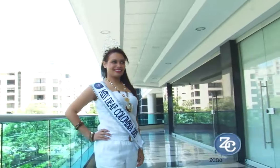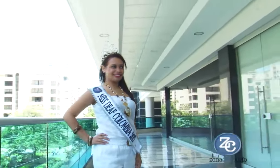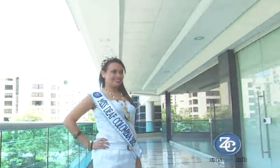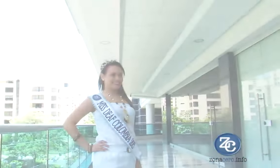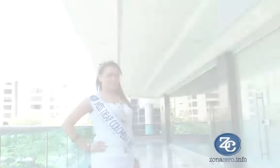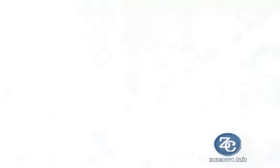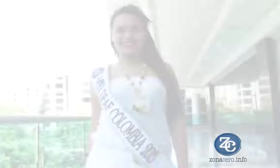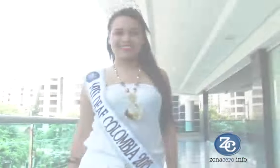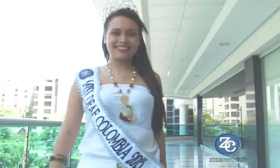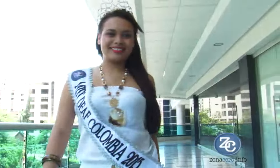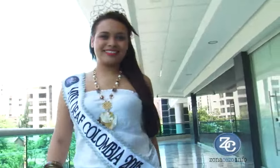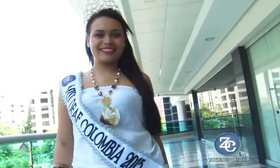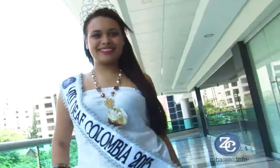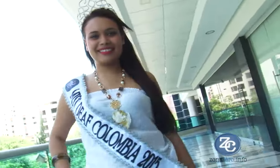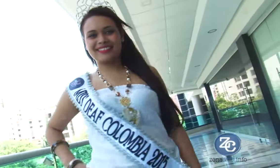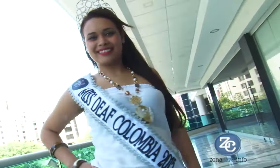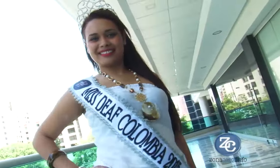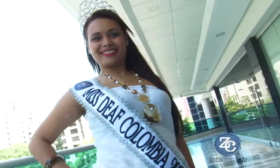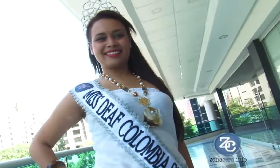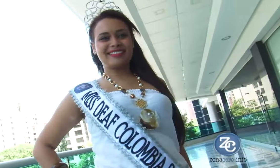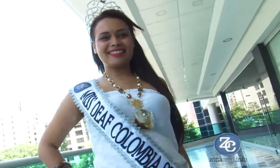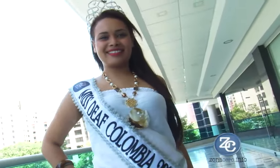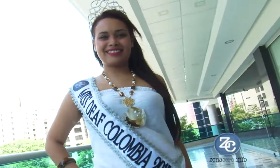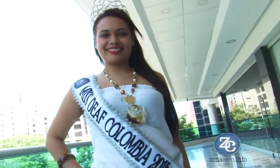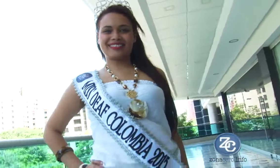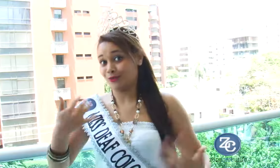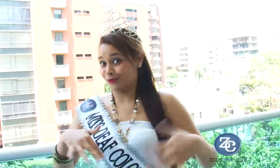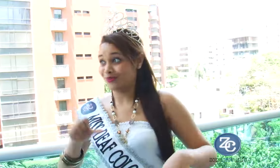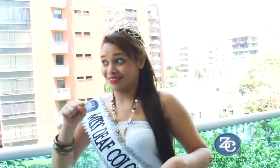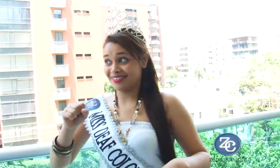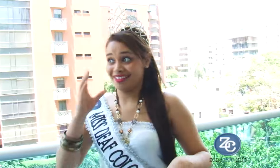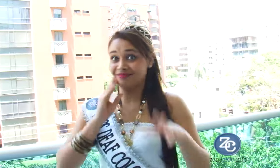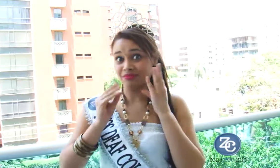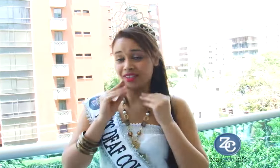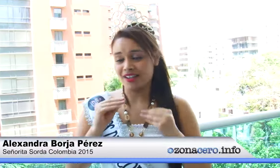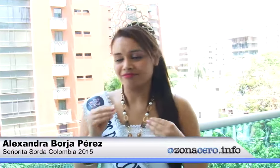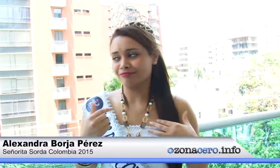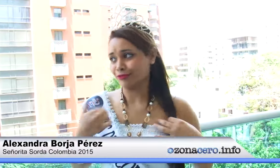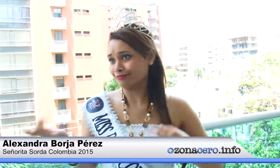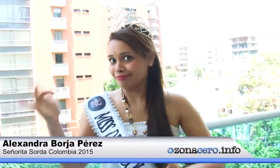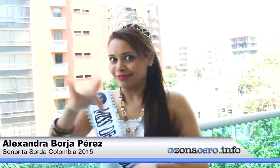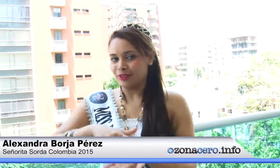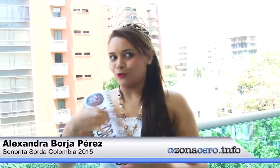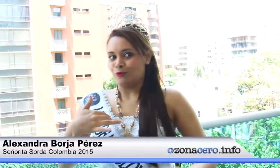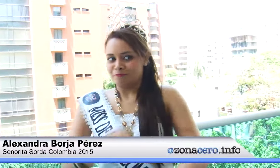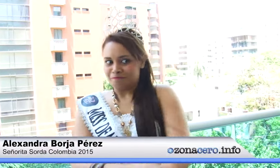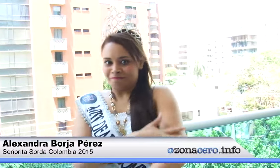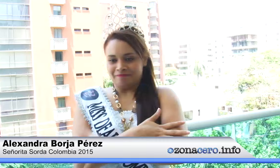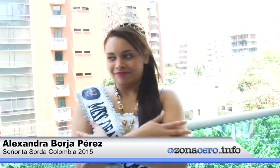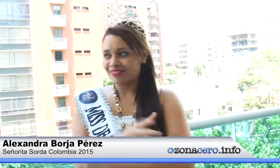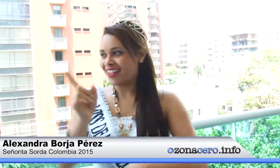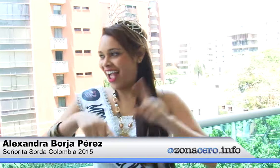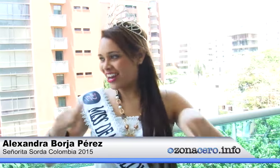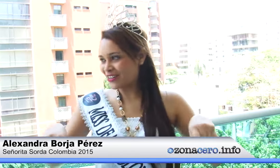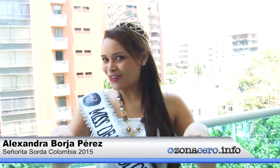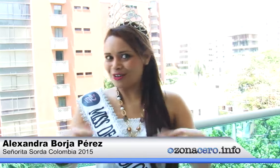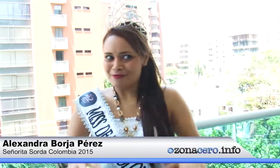una concursante como ganadora y esa fui yo. Una experiencia bastante gratificante. Es la primera vez